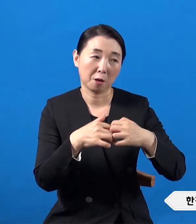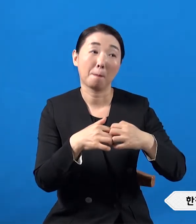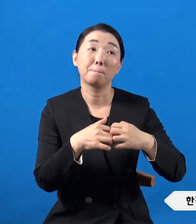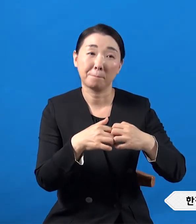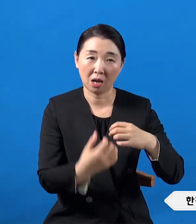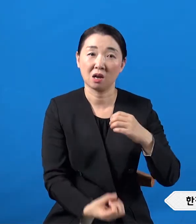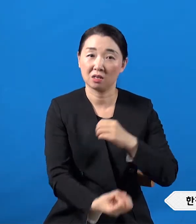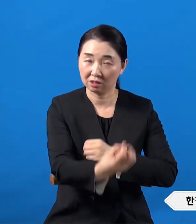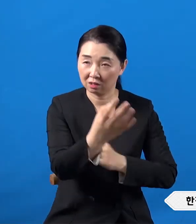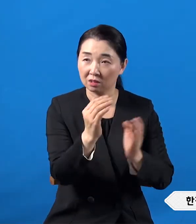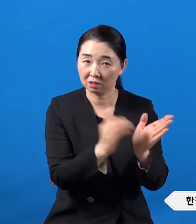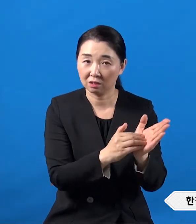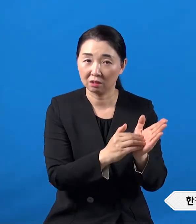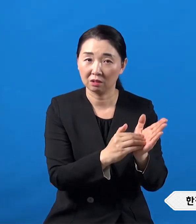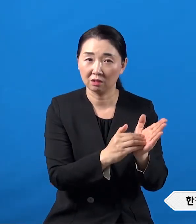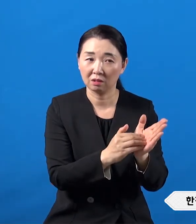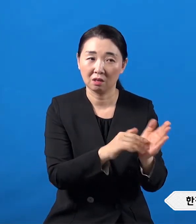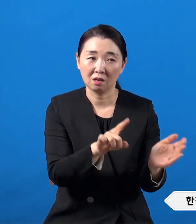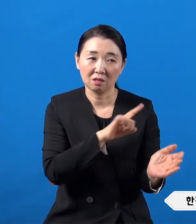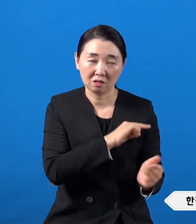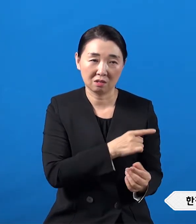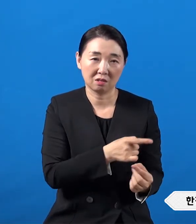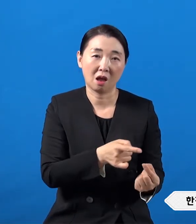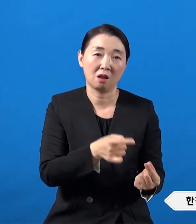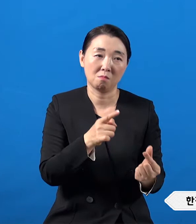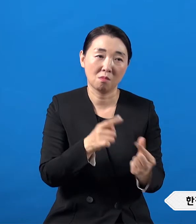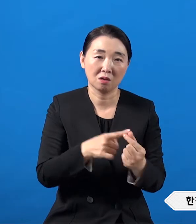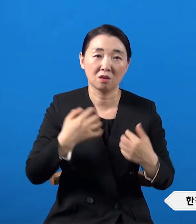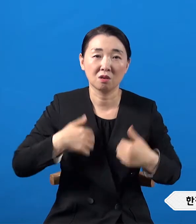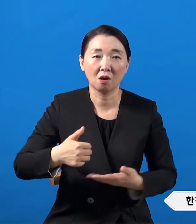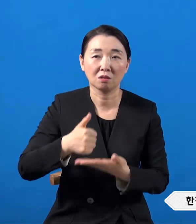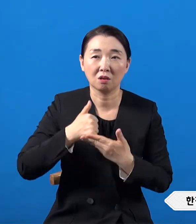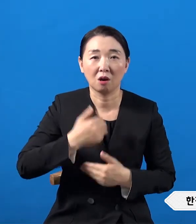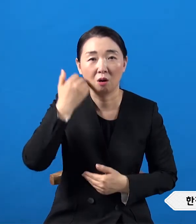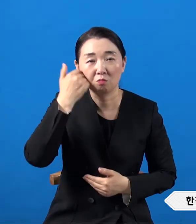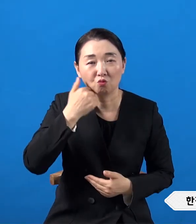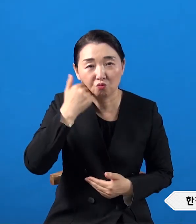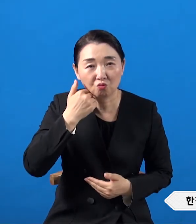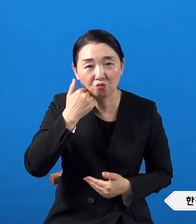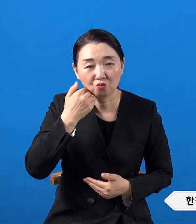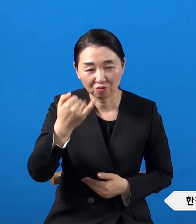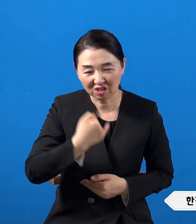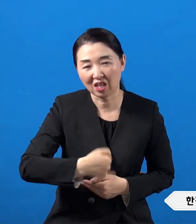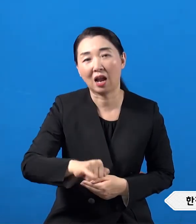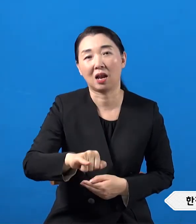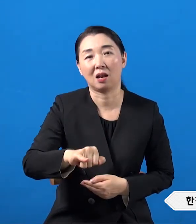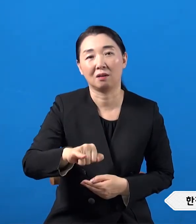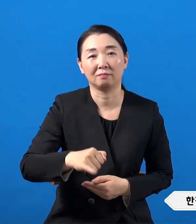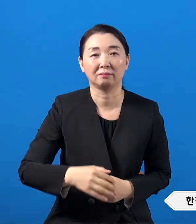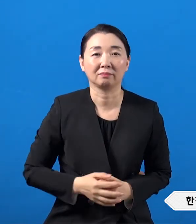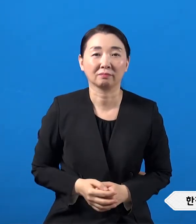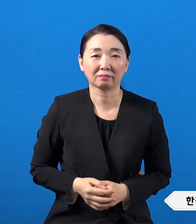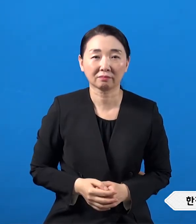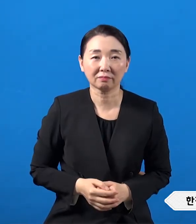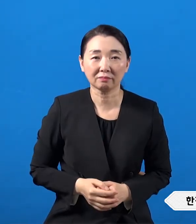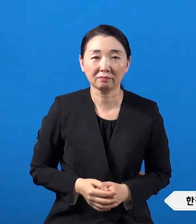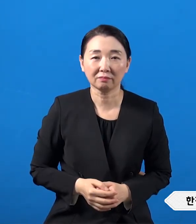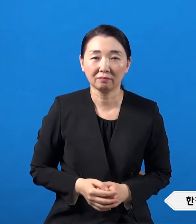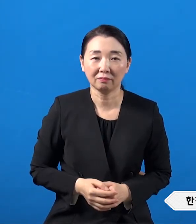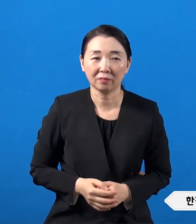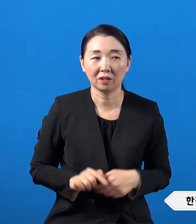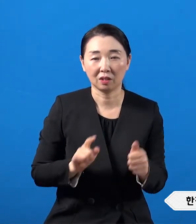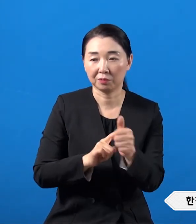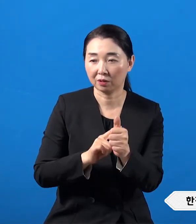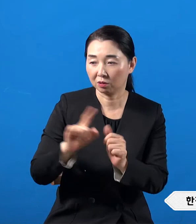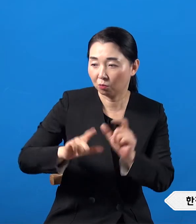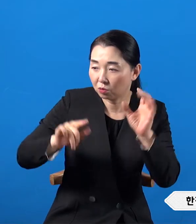전쟁에서 승리하고 돌아왔는데 그를 제일 먼저 영접한 것은 무남동녀 외동딸이었습니다. 입다가 그것을